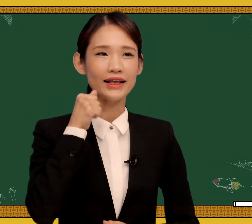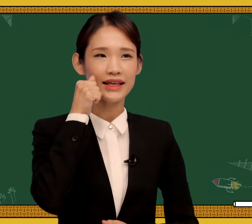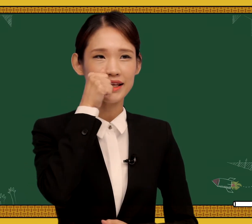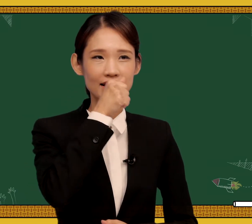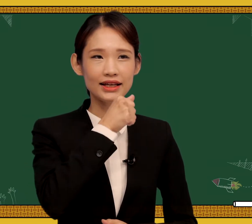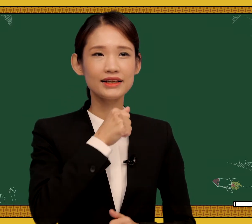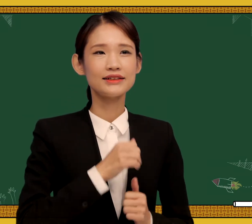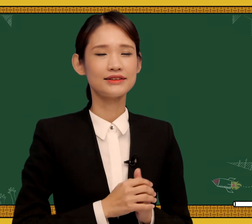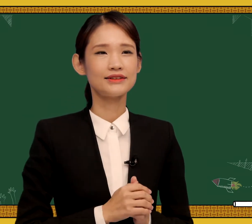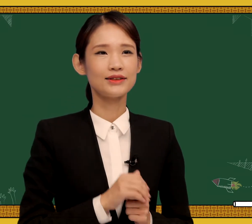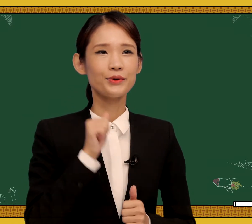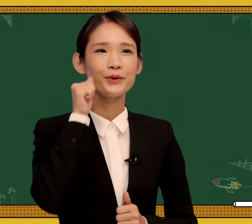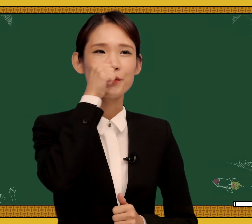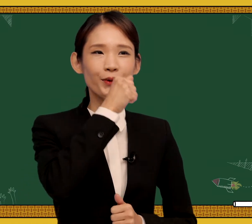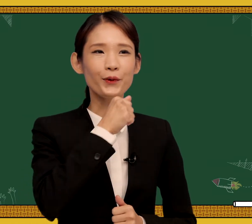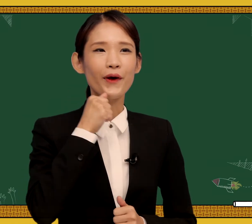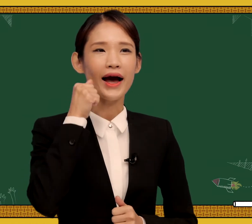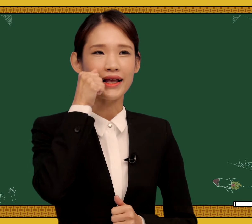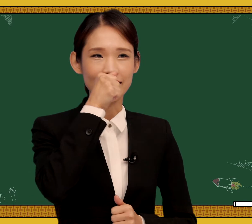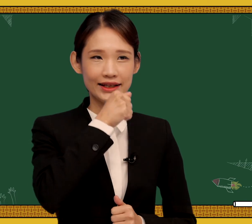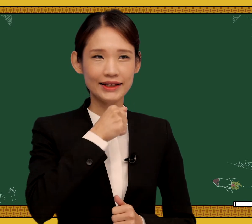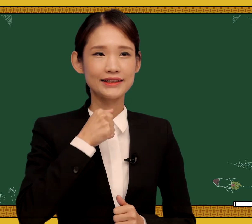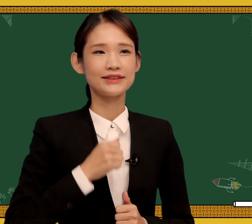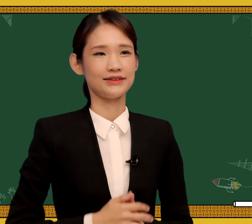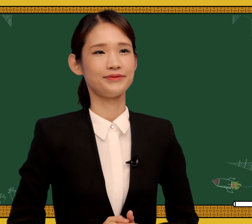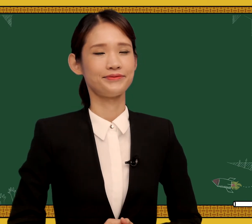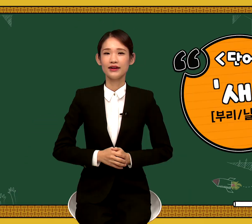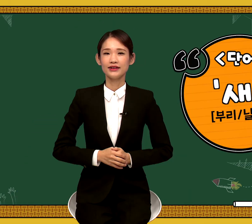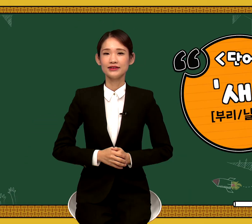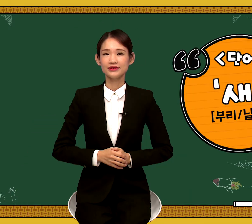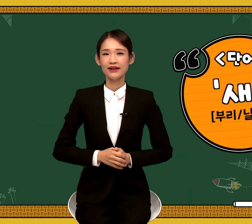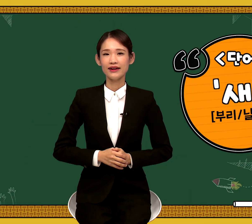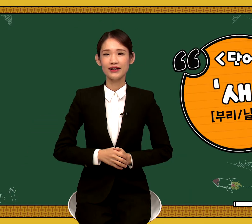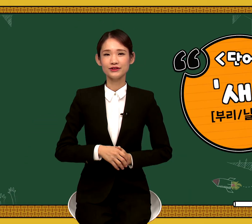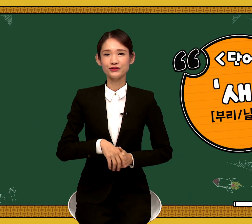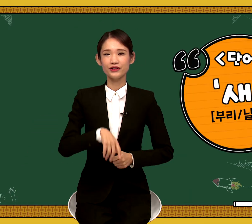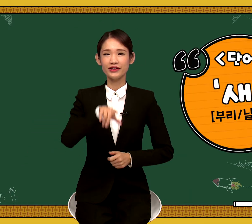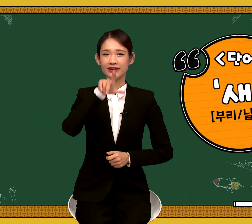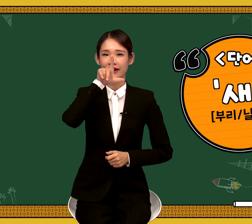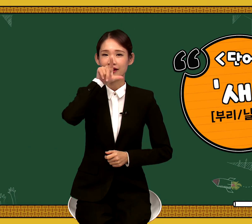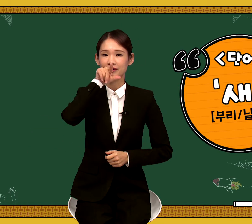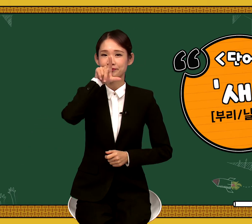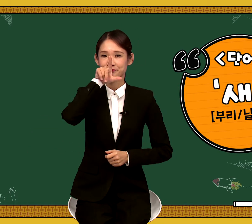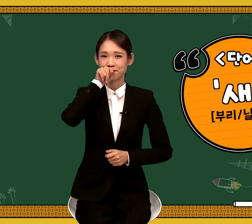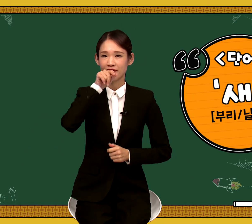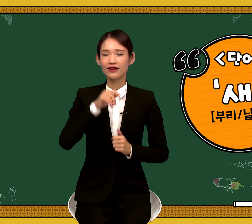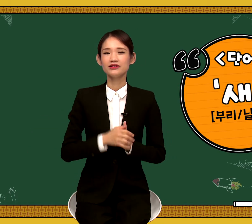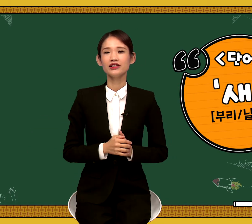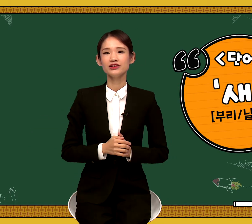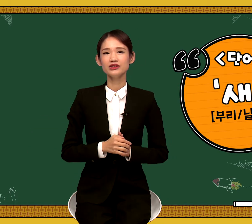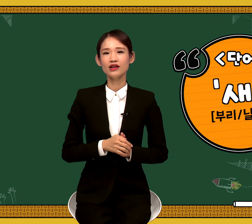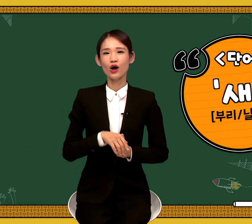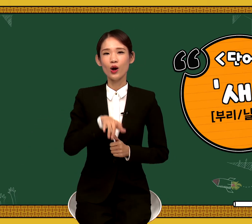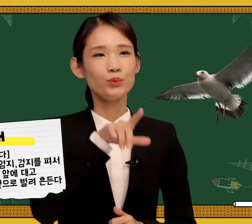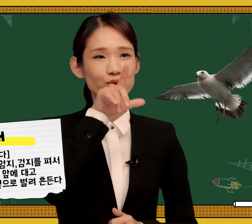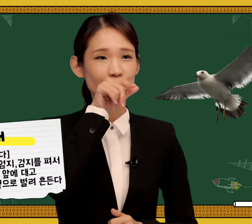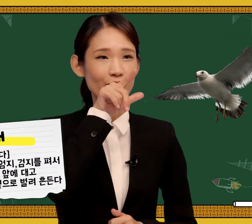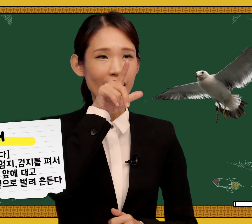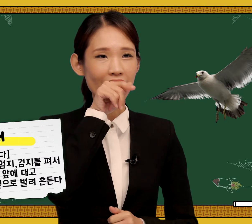고양이, 고양이 새라는 수어인데요. 새는 부리와